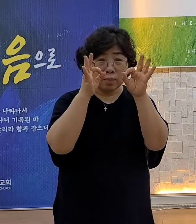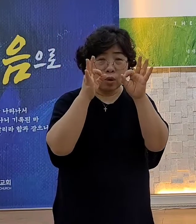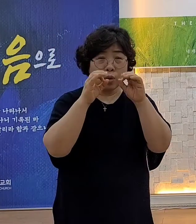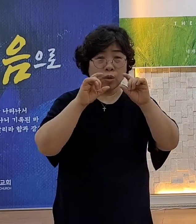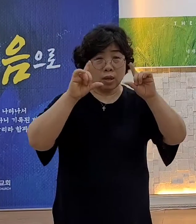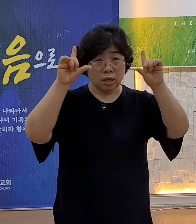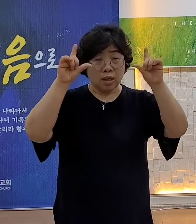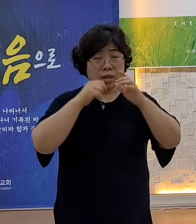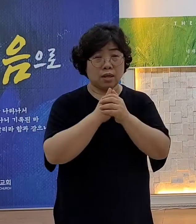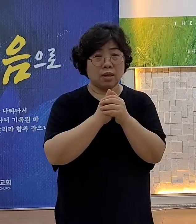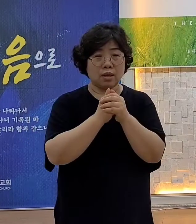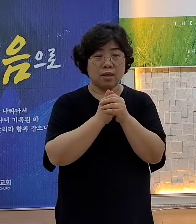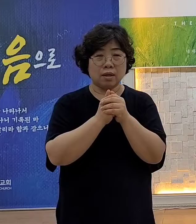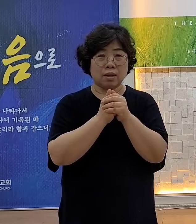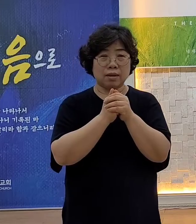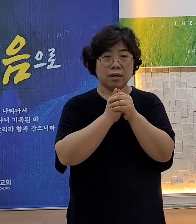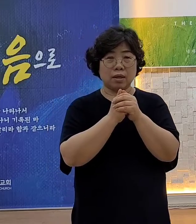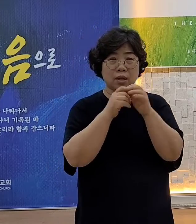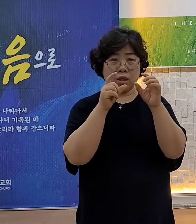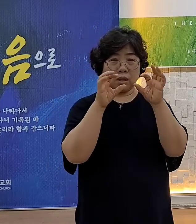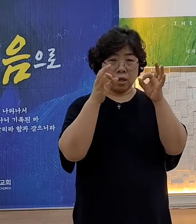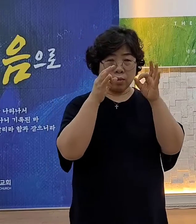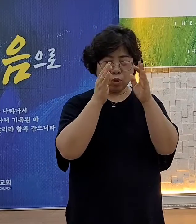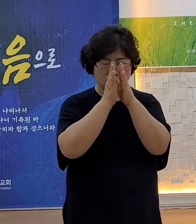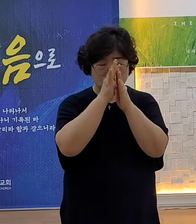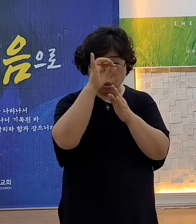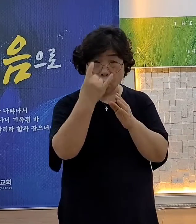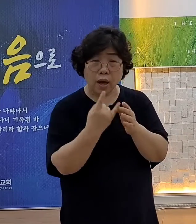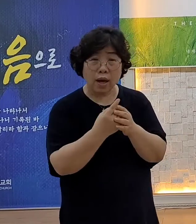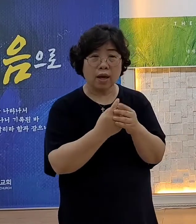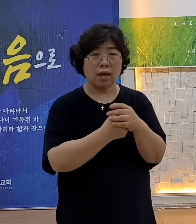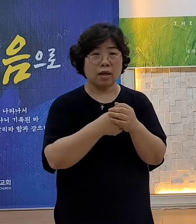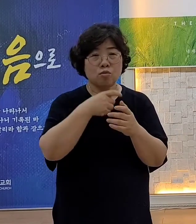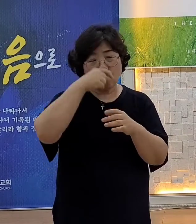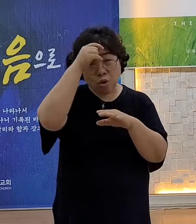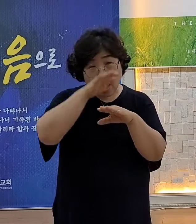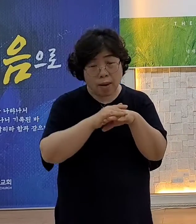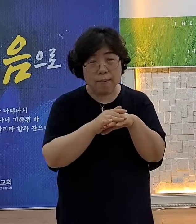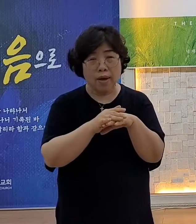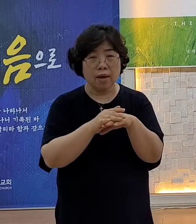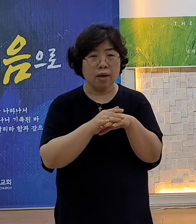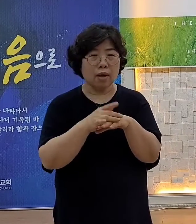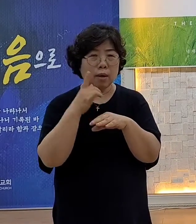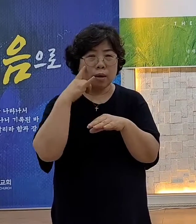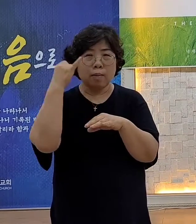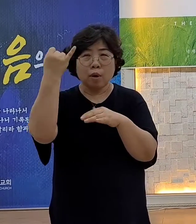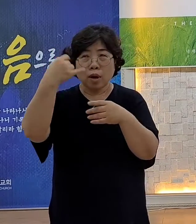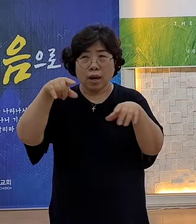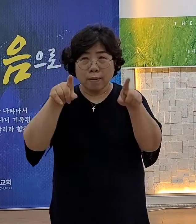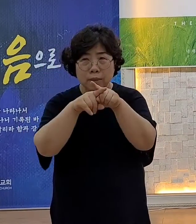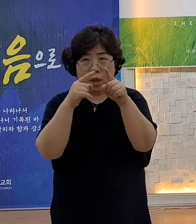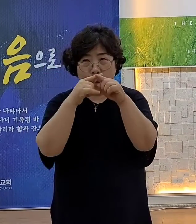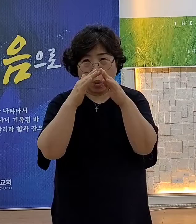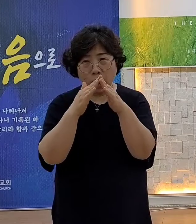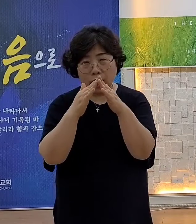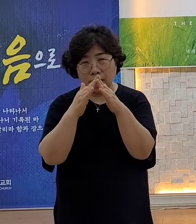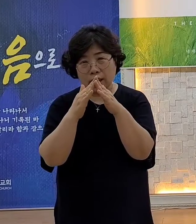저녁 예배가 7시 8시에 했습니다. 밤에. 여러분 그때요 늘 엄마 따라 그 밤에 엄마